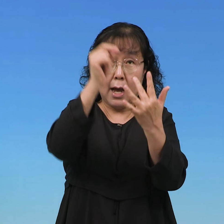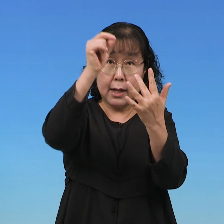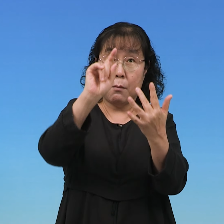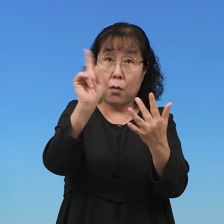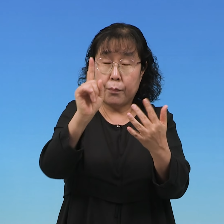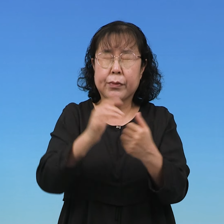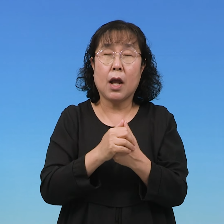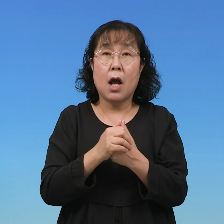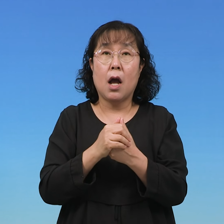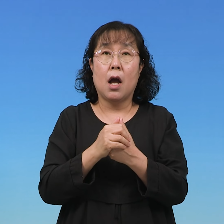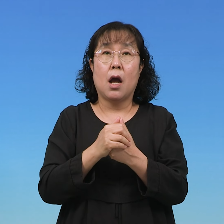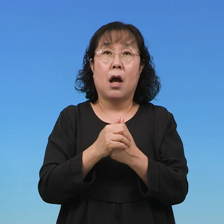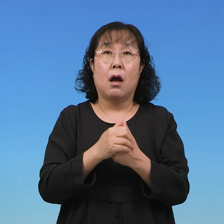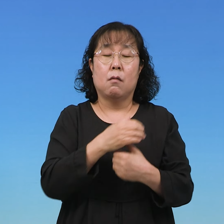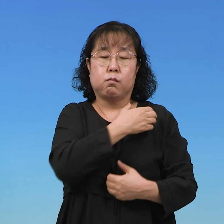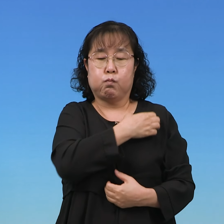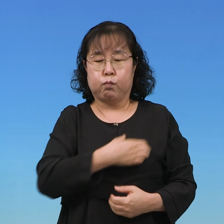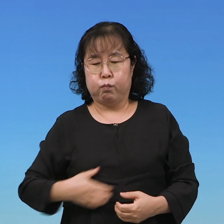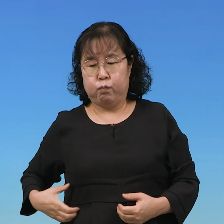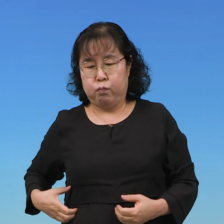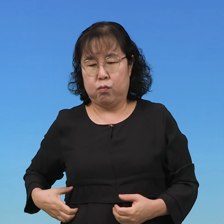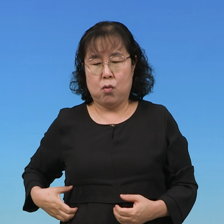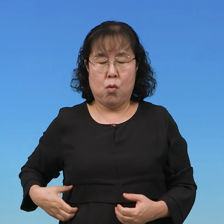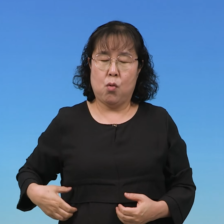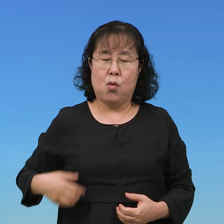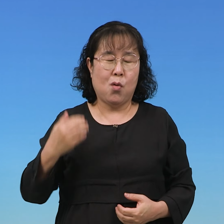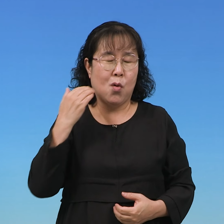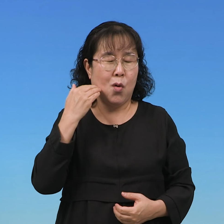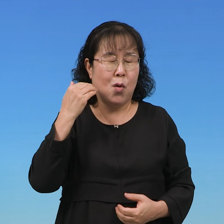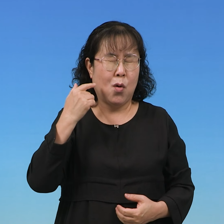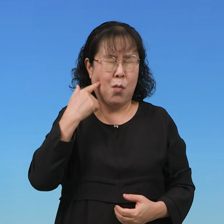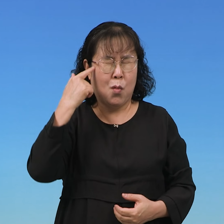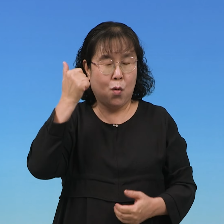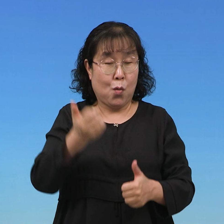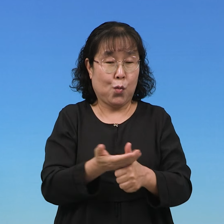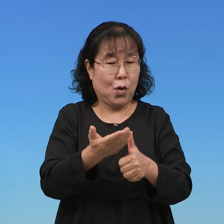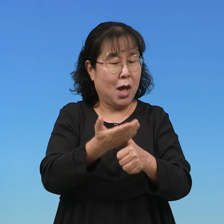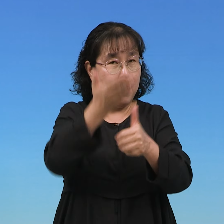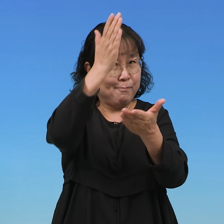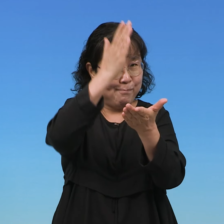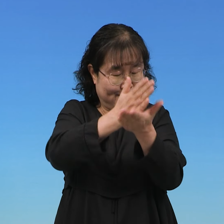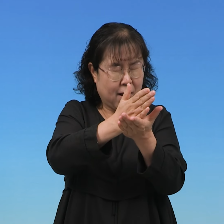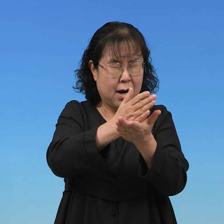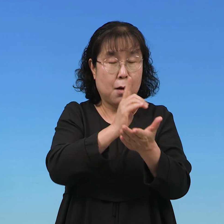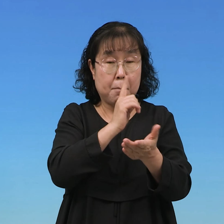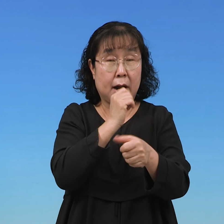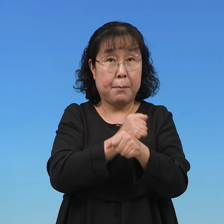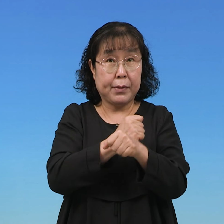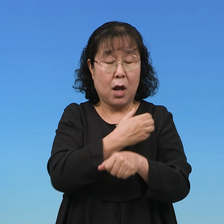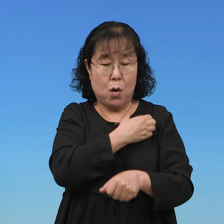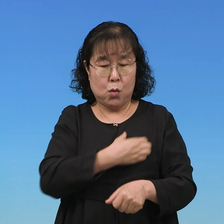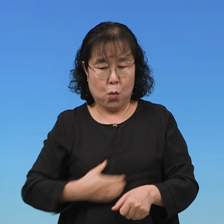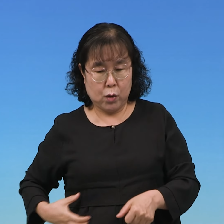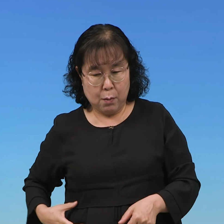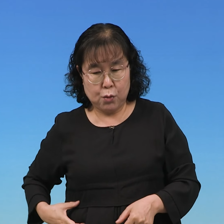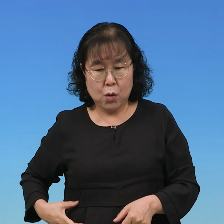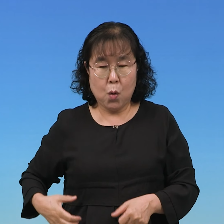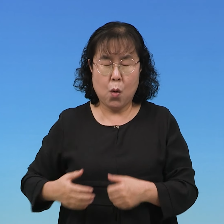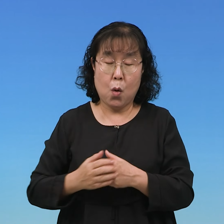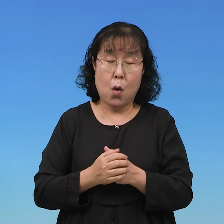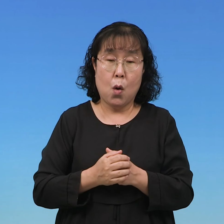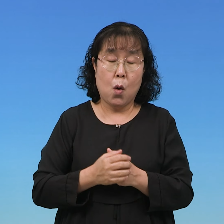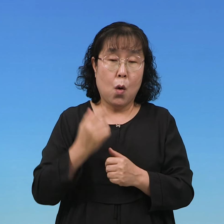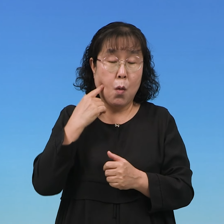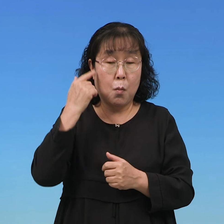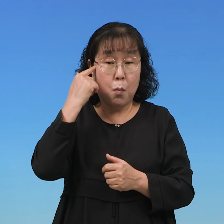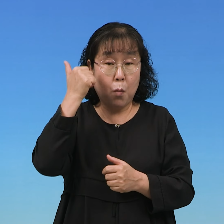하나가 이거였습니다. 동사무소 목회하지 마라. 제가 이거 굉장히 강조했습니다. 그 제가 말하는 동사무소